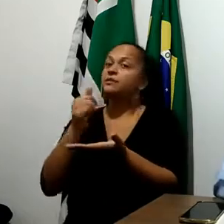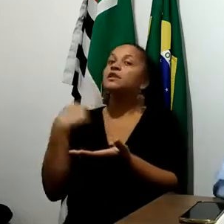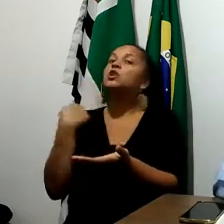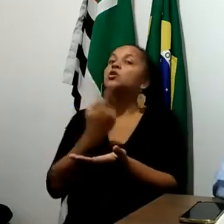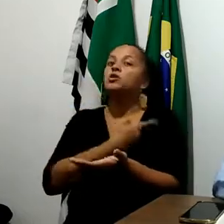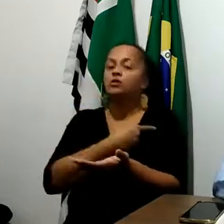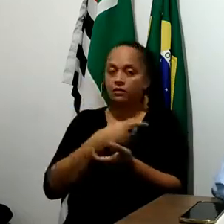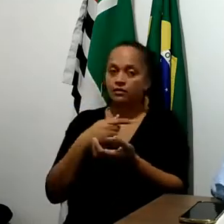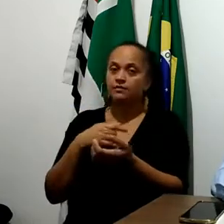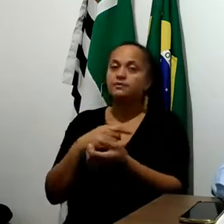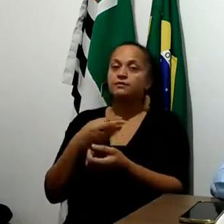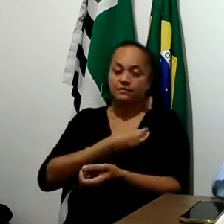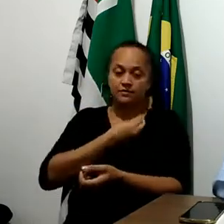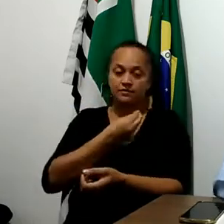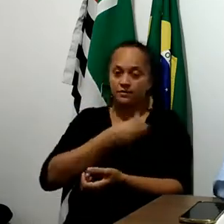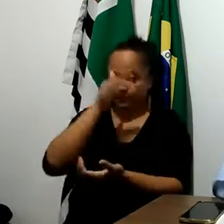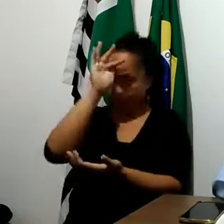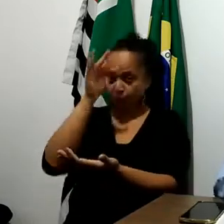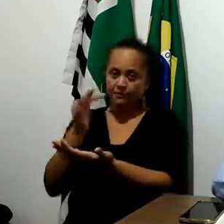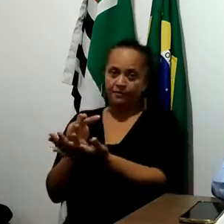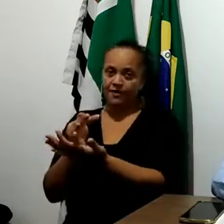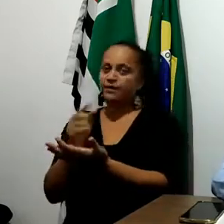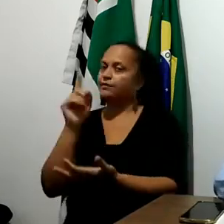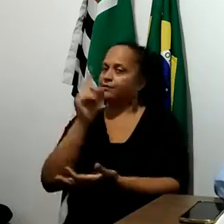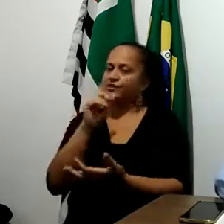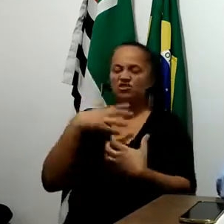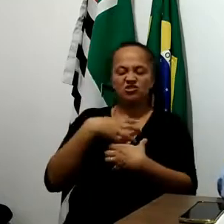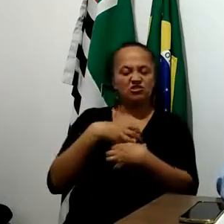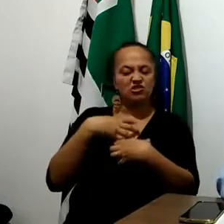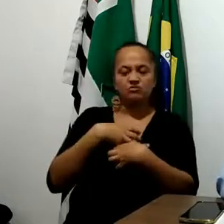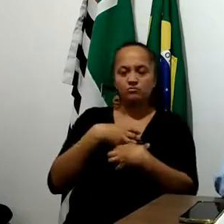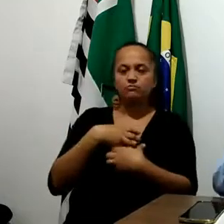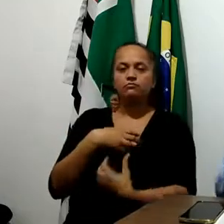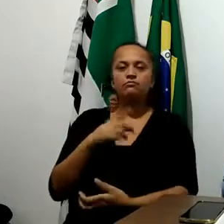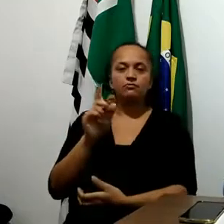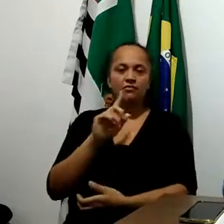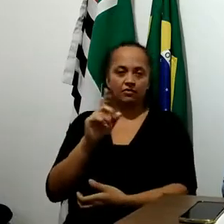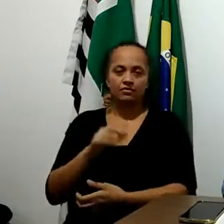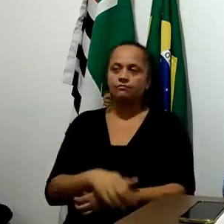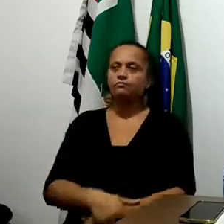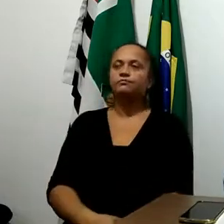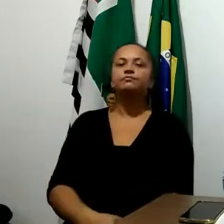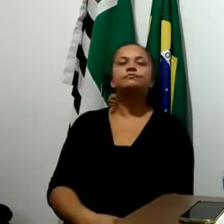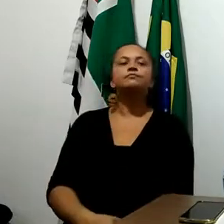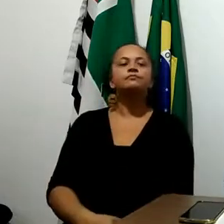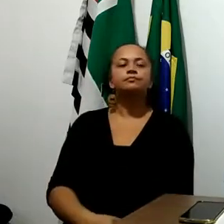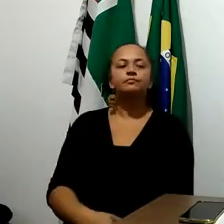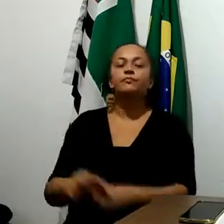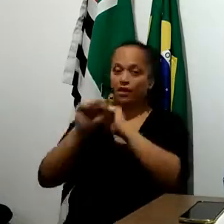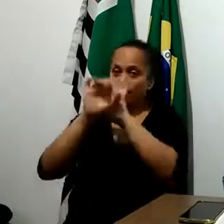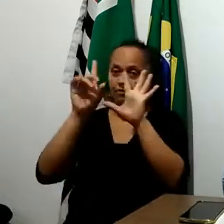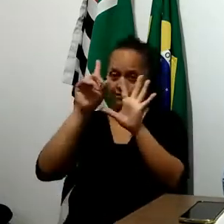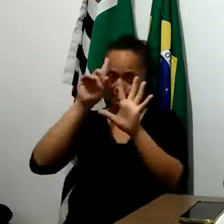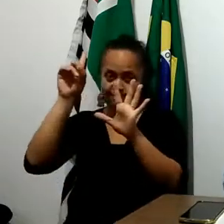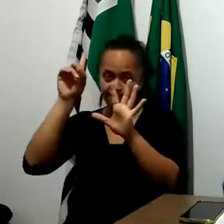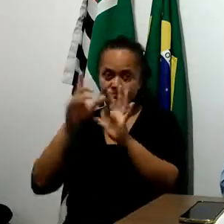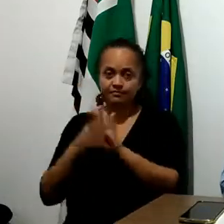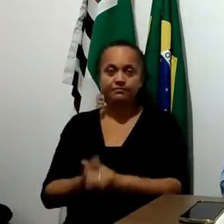que vemos ou pelo que sentimos. O justo anda por fé. Glória a Deus. Outra coisa que nós